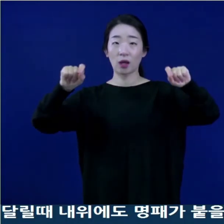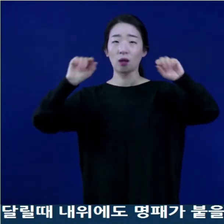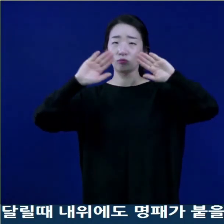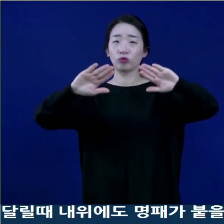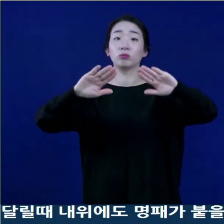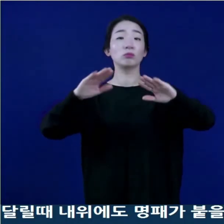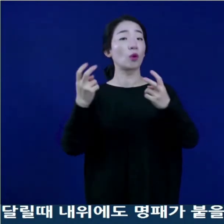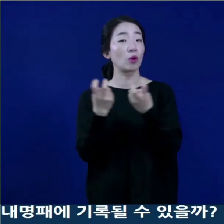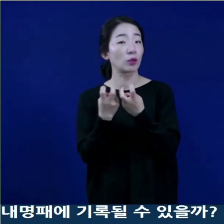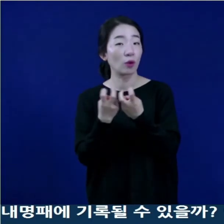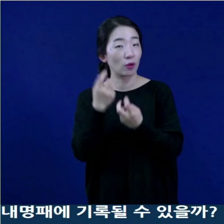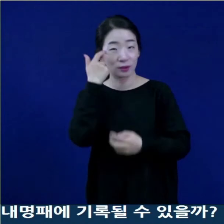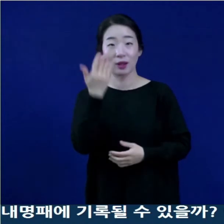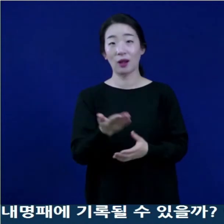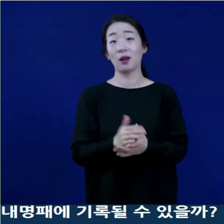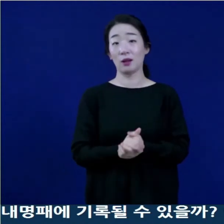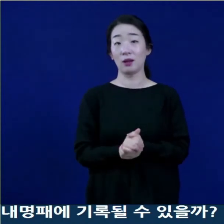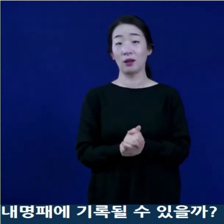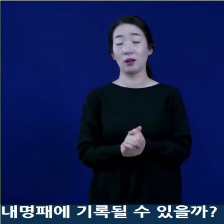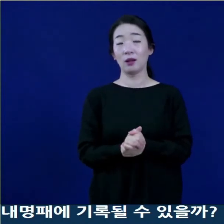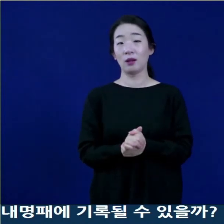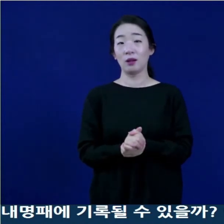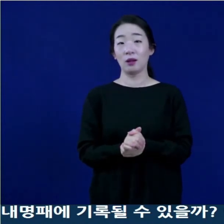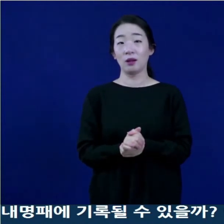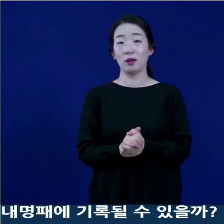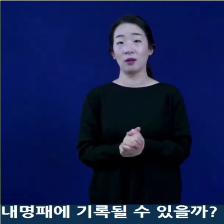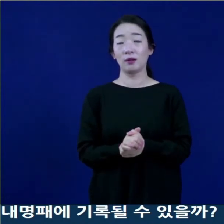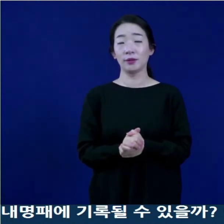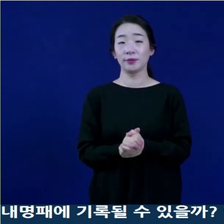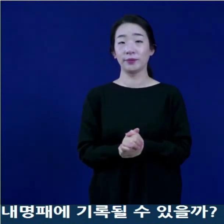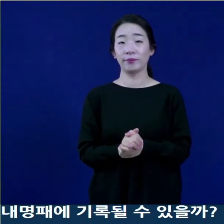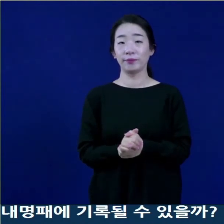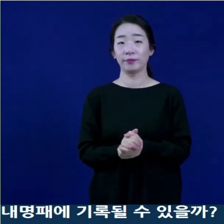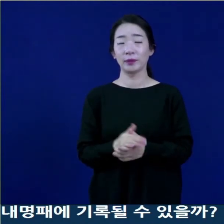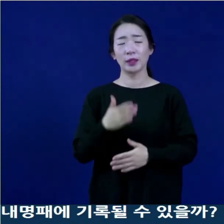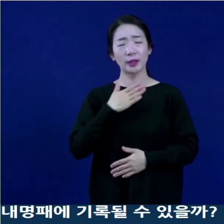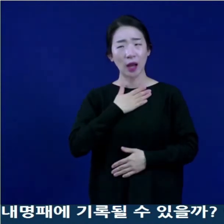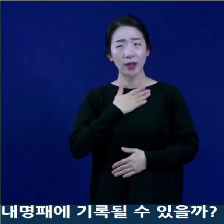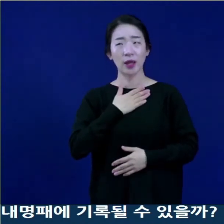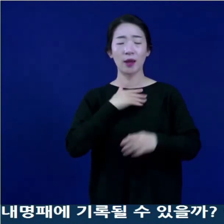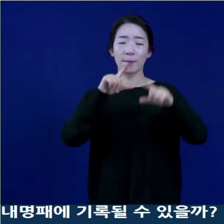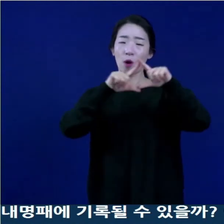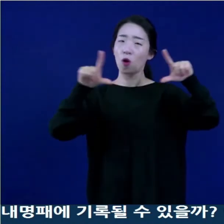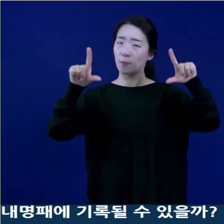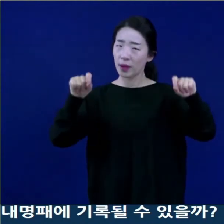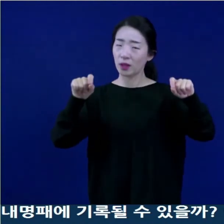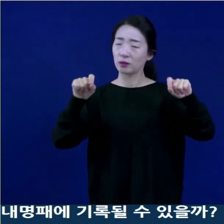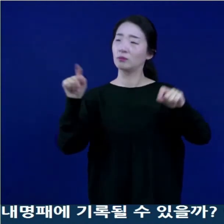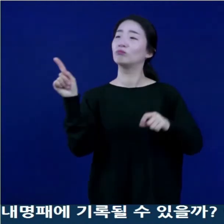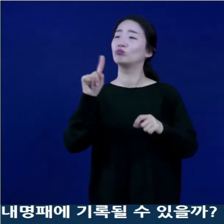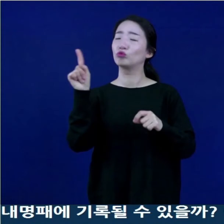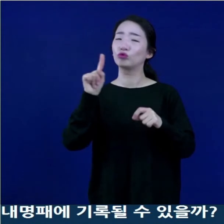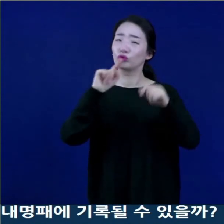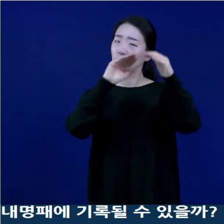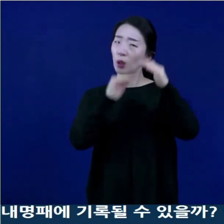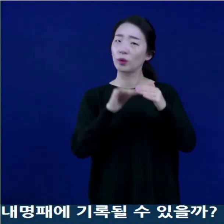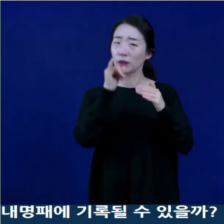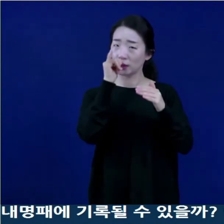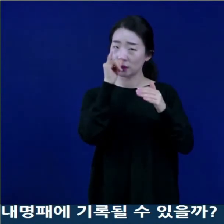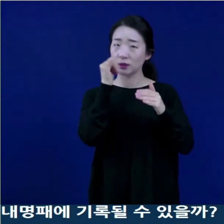또 다른 방식으로 묵상을 해봐도 좋을 것 같습니다. 내가 예수님을 드러내는 명패가